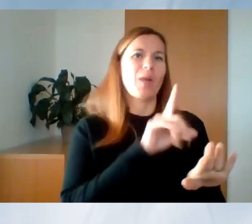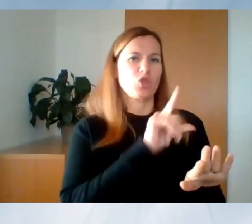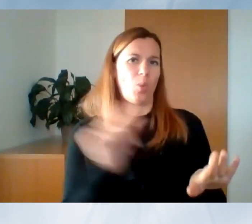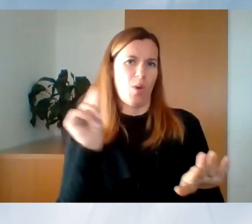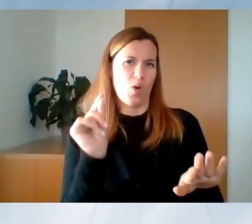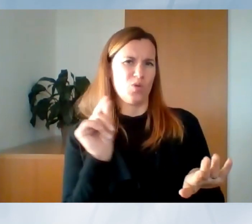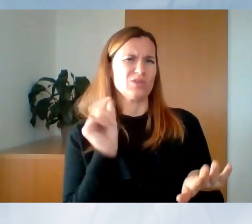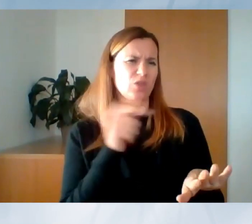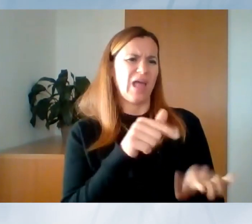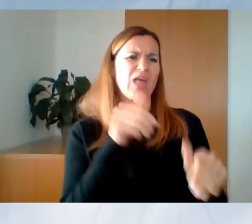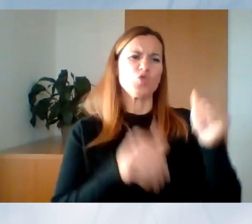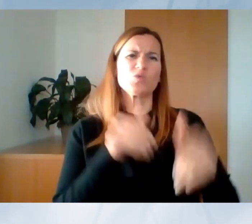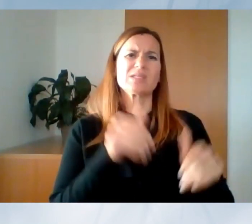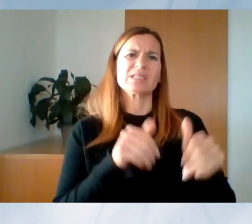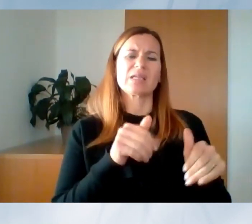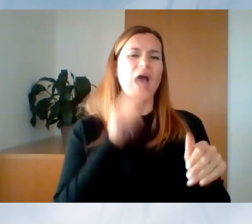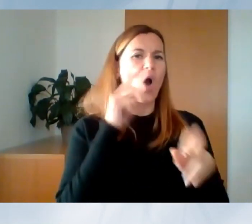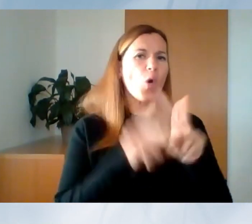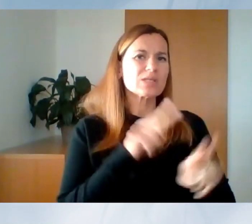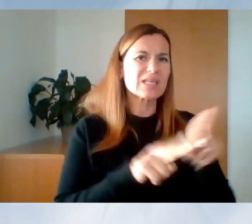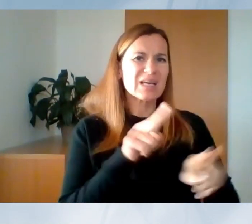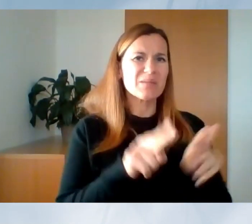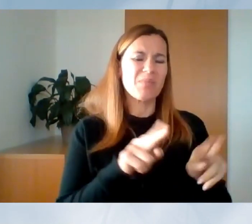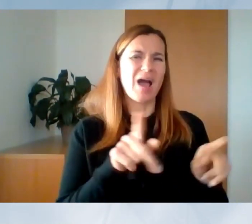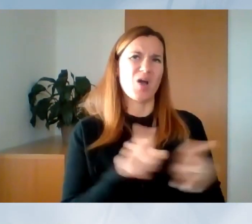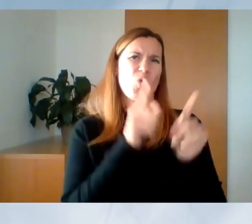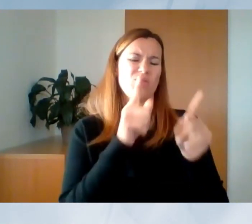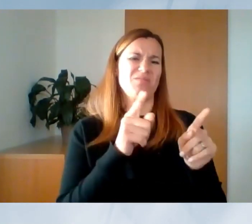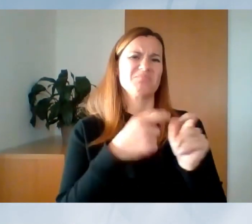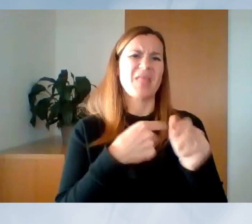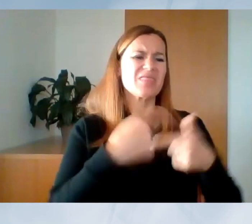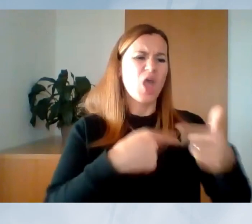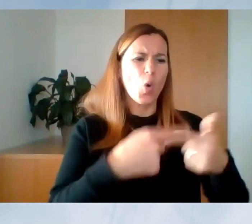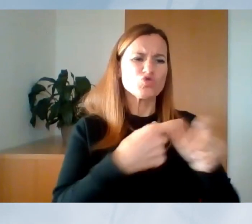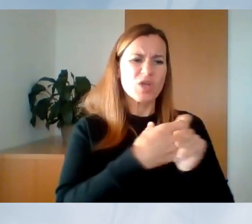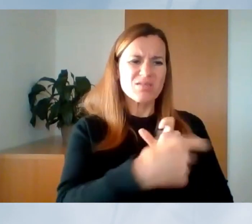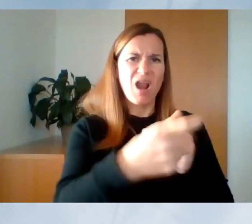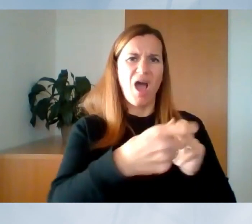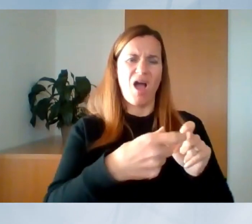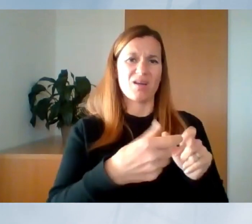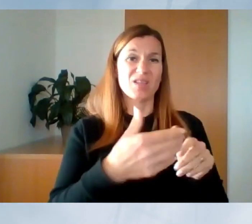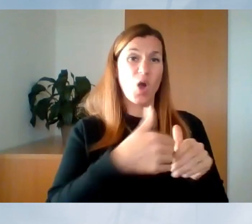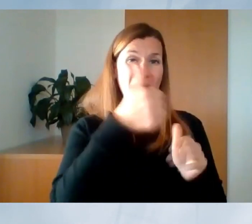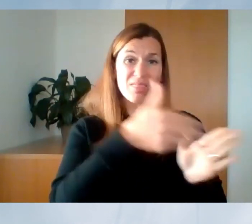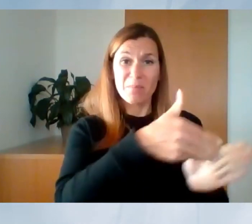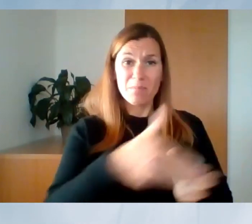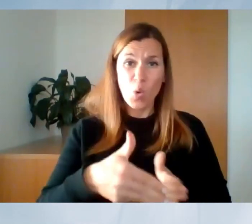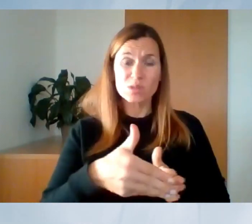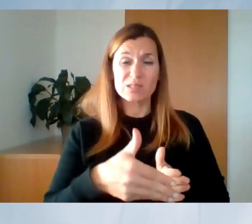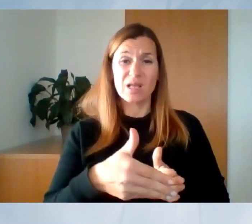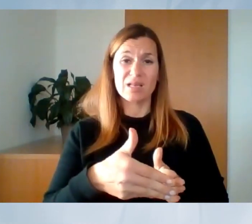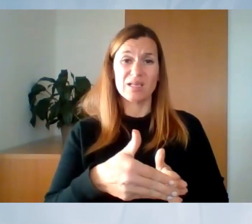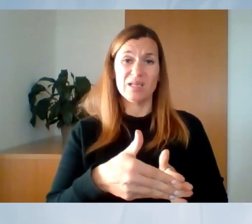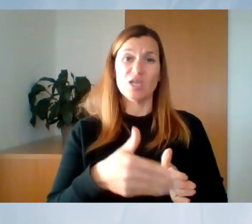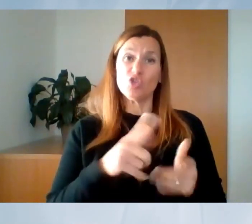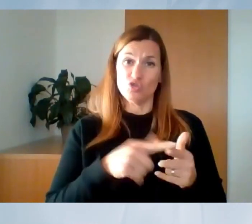domov. Tako da ta industrijska oskrba po principu tekočega traku, da se ob isti